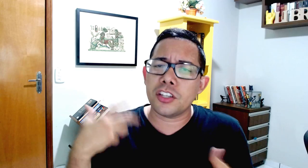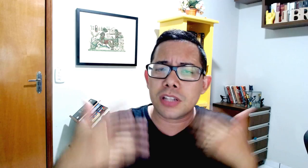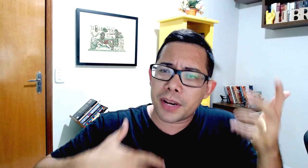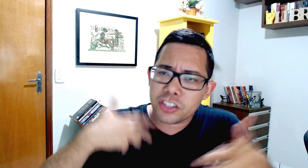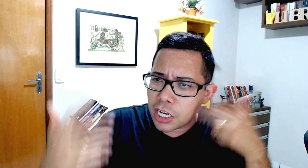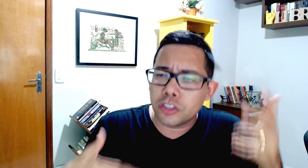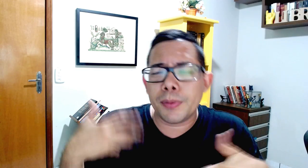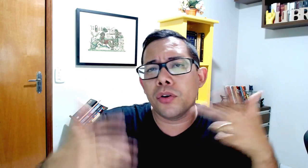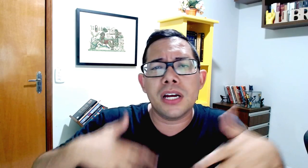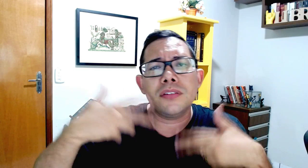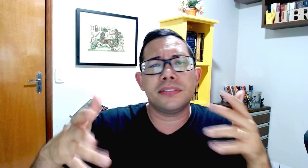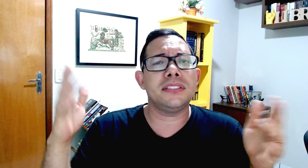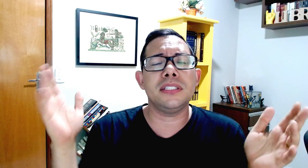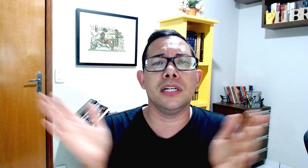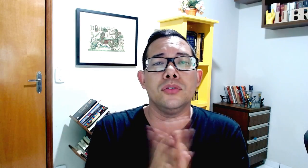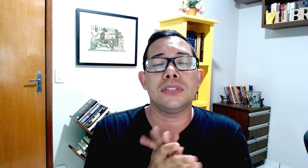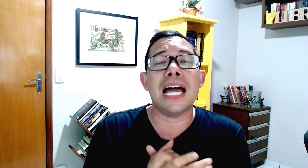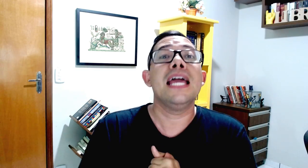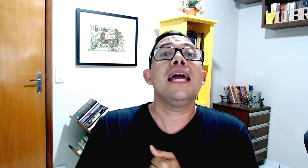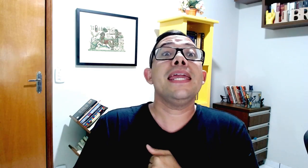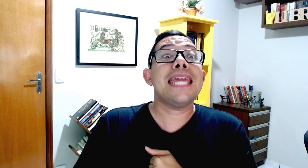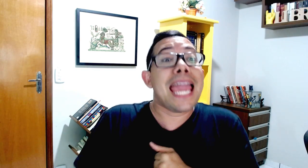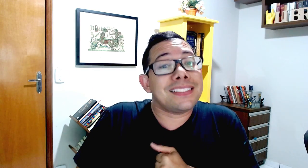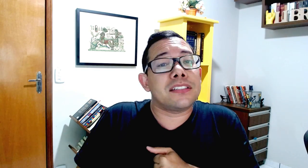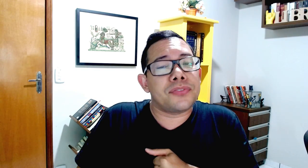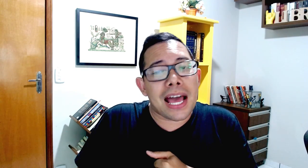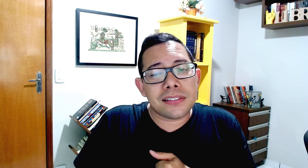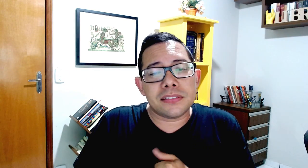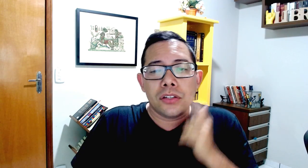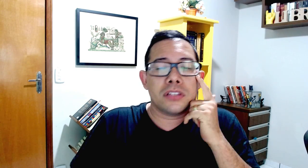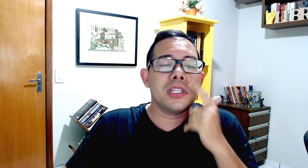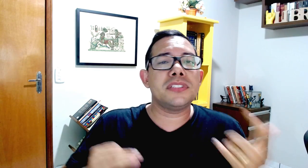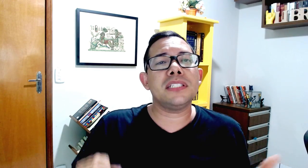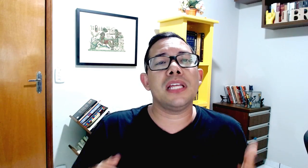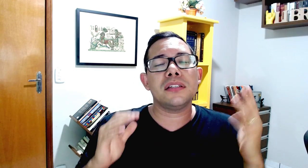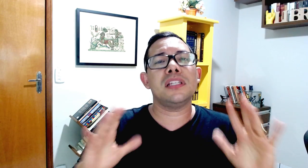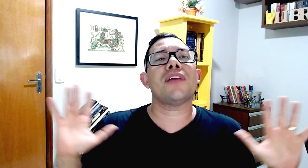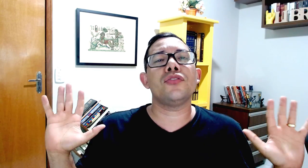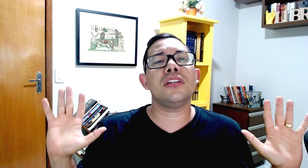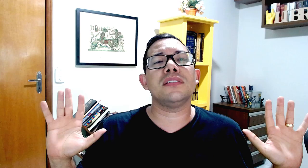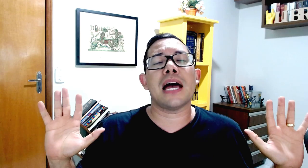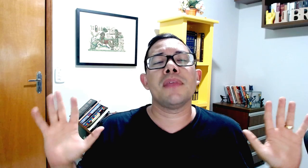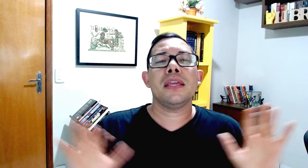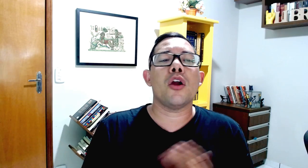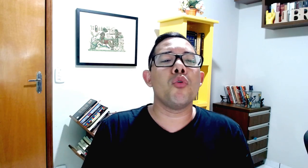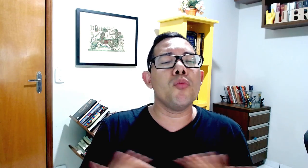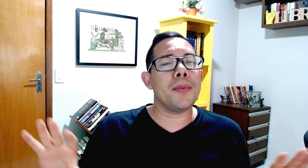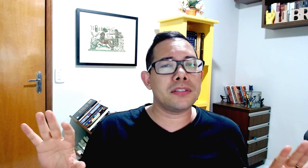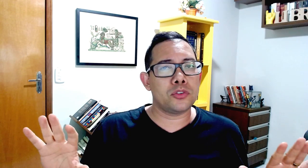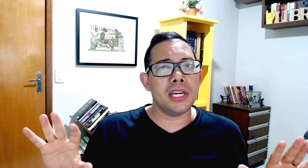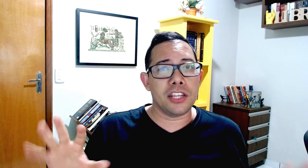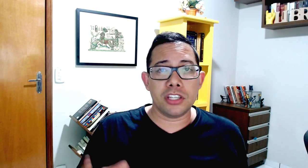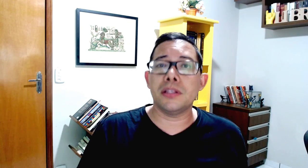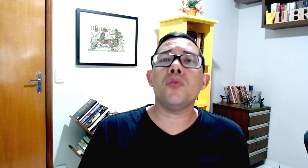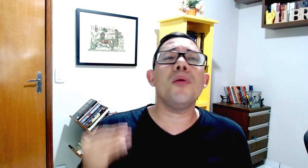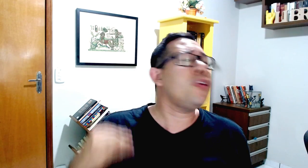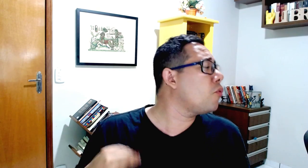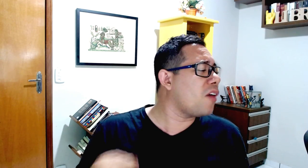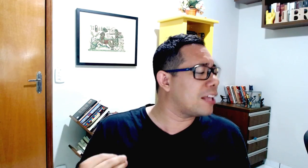isso a gente está praticando melhorando exercitando tá E essas frases nós temos certeza que você vai utilizar em algum momento na sua igreja Então como que eu